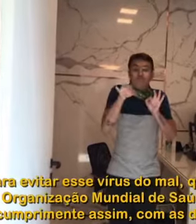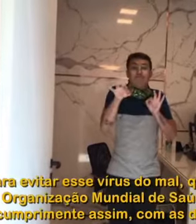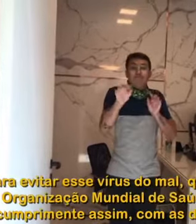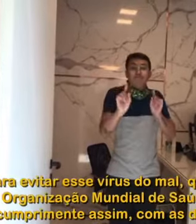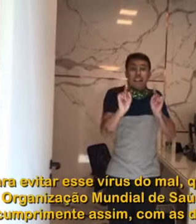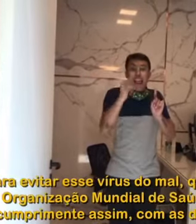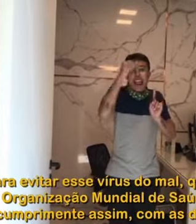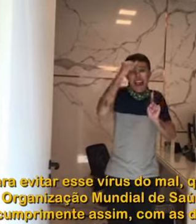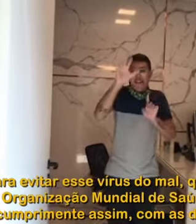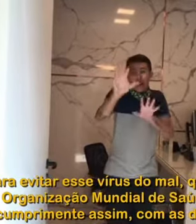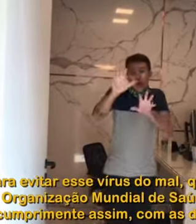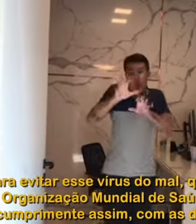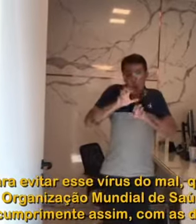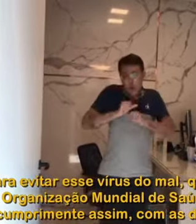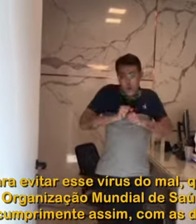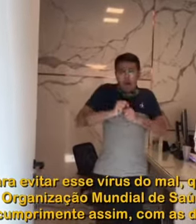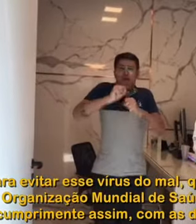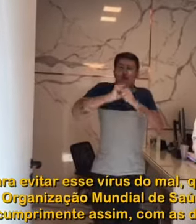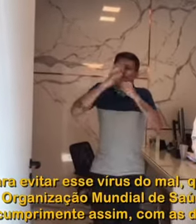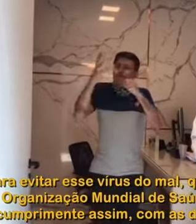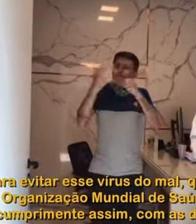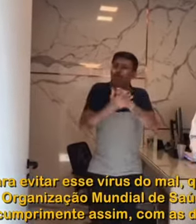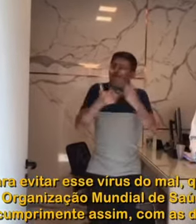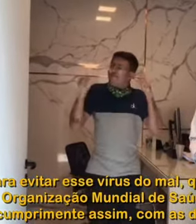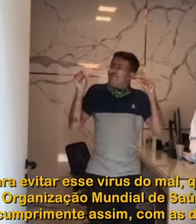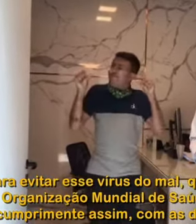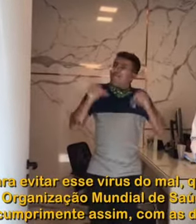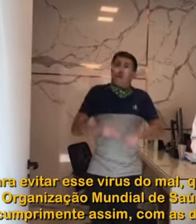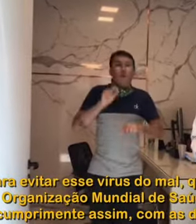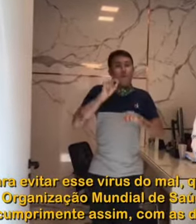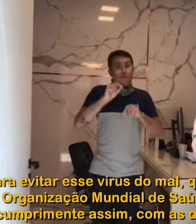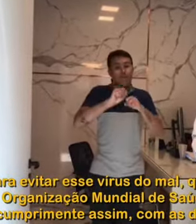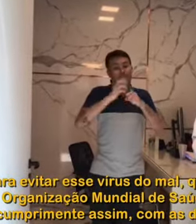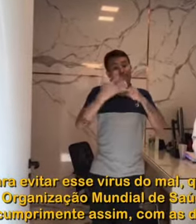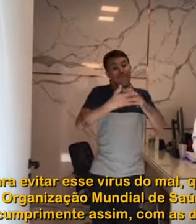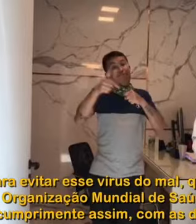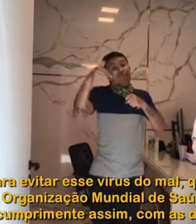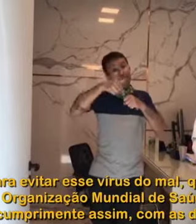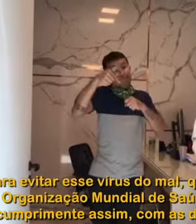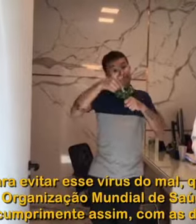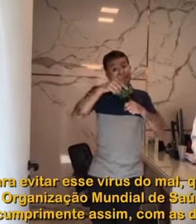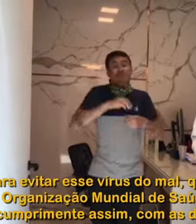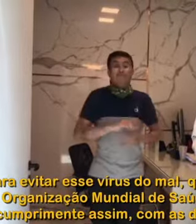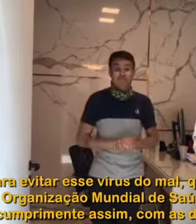para evitar esse vírus do mal, que é o coronavírus.